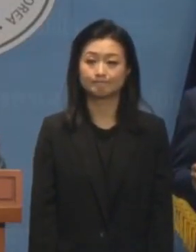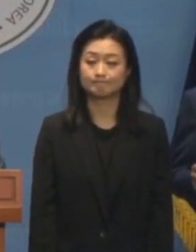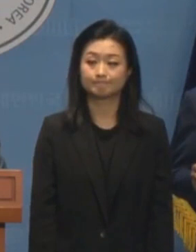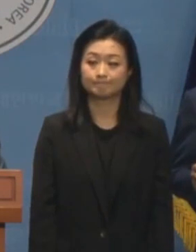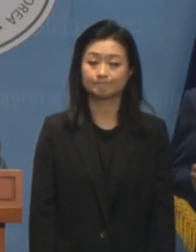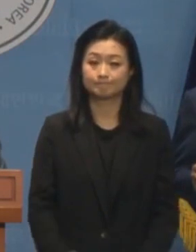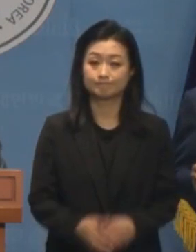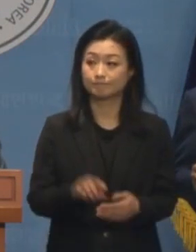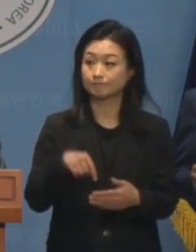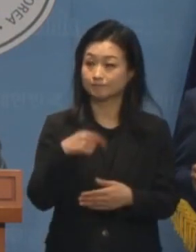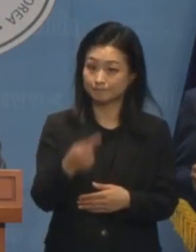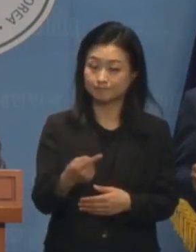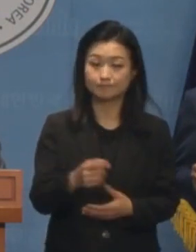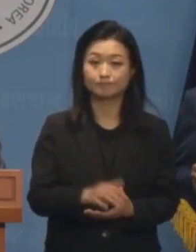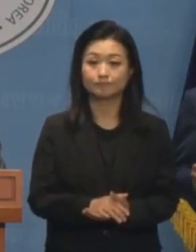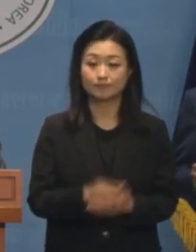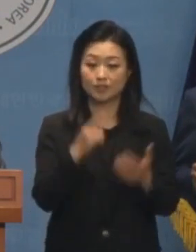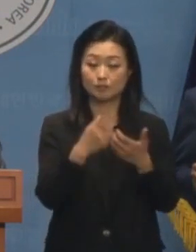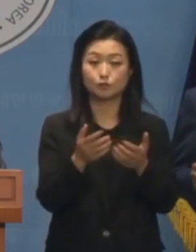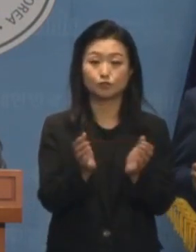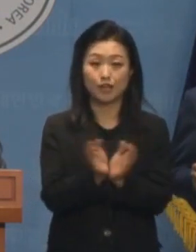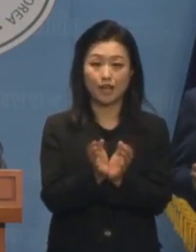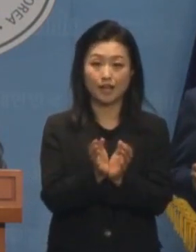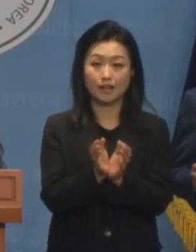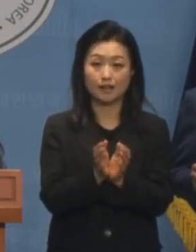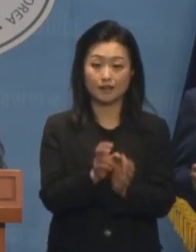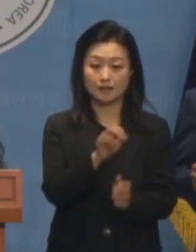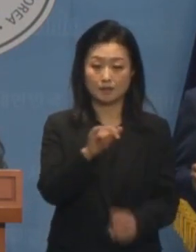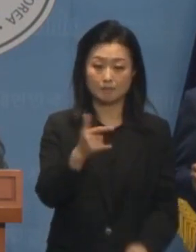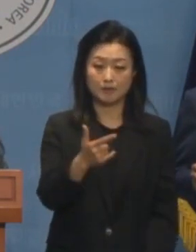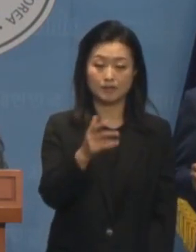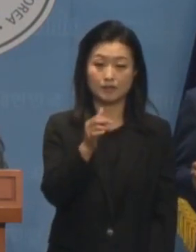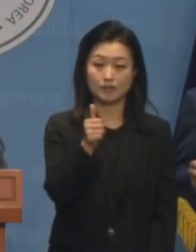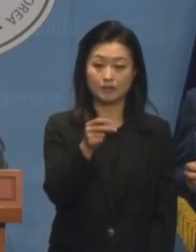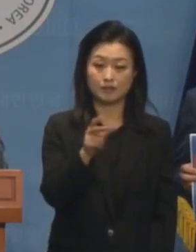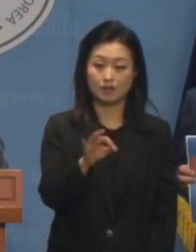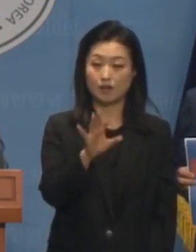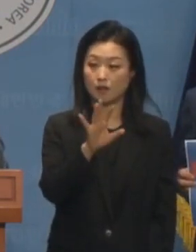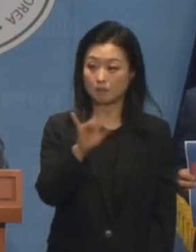네, 다음으로는 더불어민주당 민형배 의원님께서